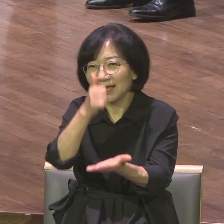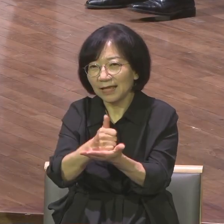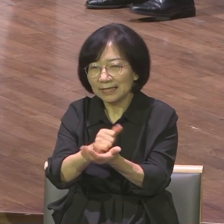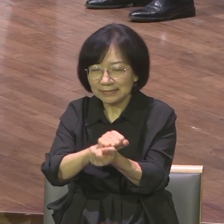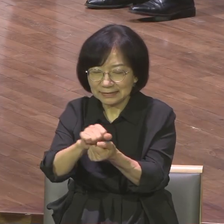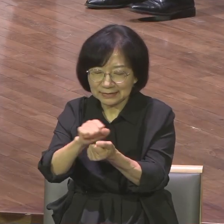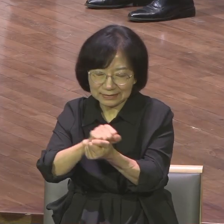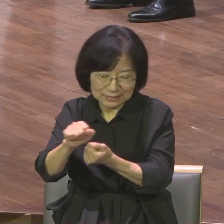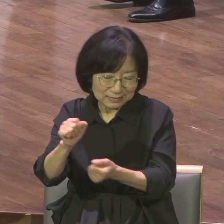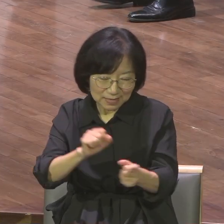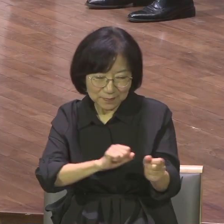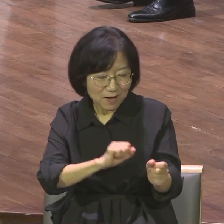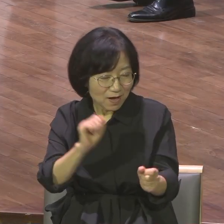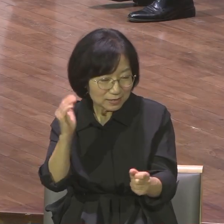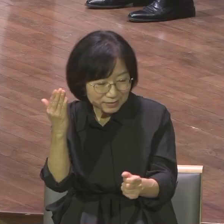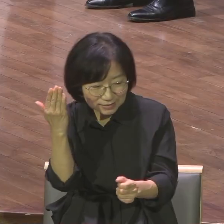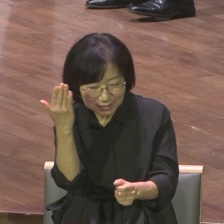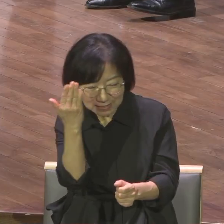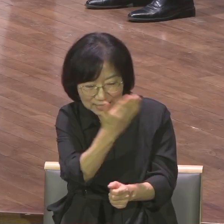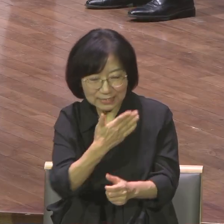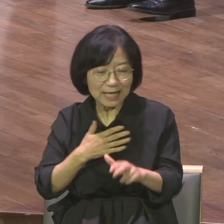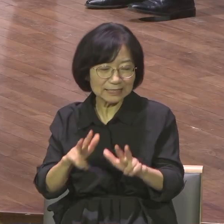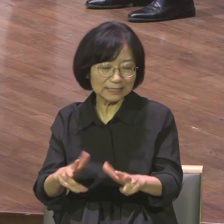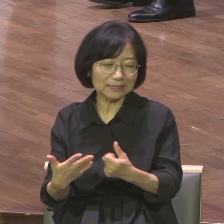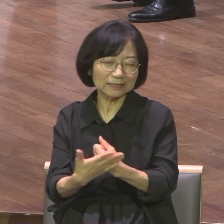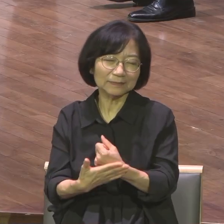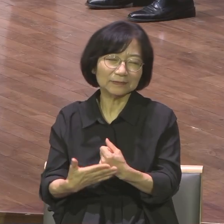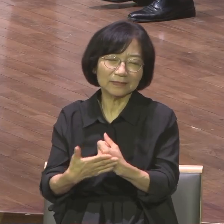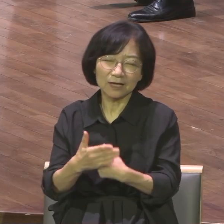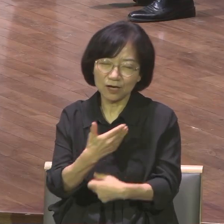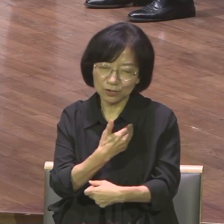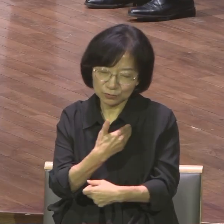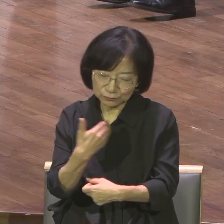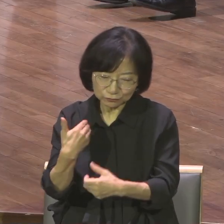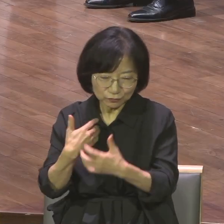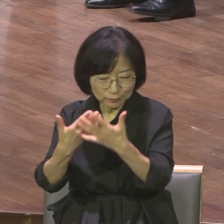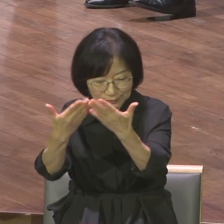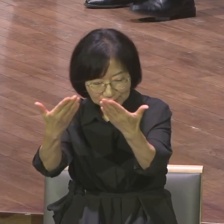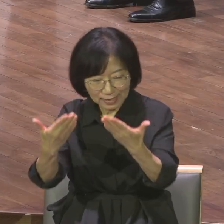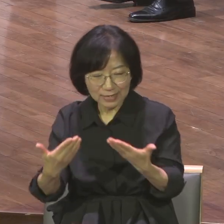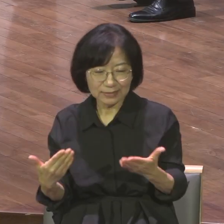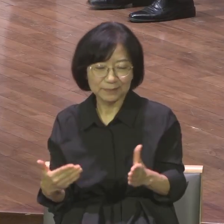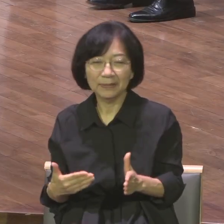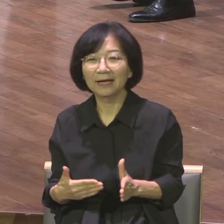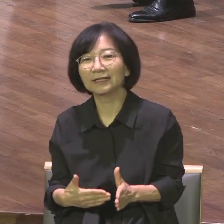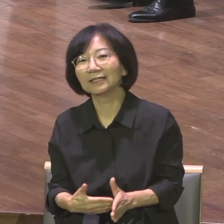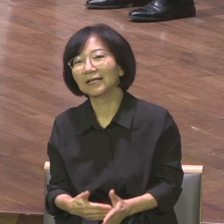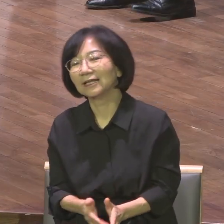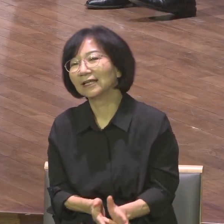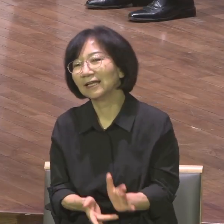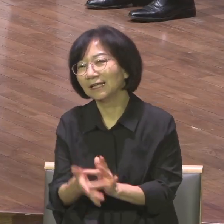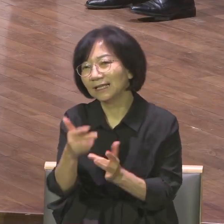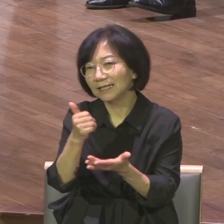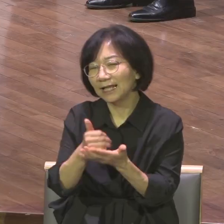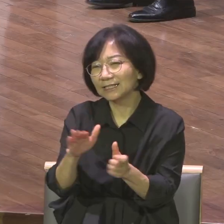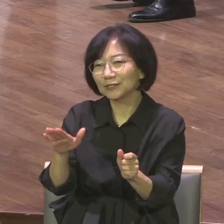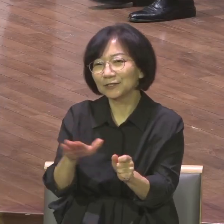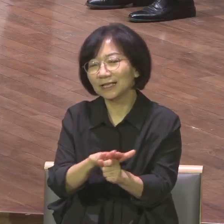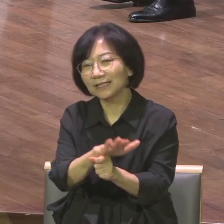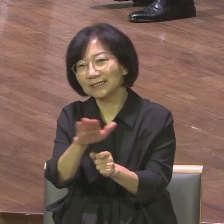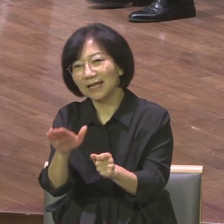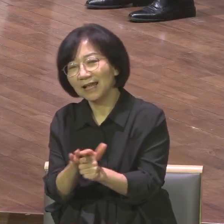모든 죄 모두 씻어버리니 나에게 은혜를 충만하게